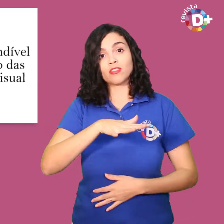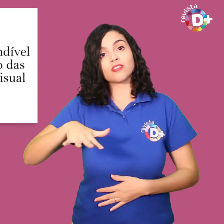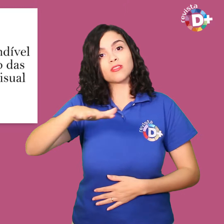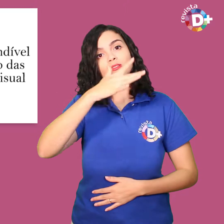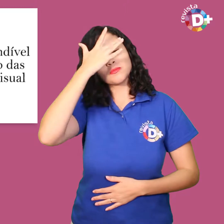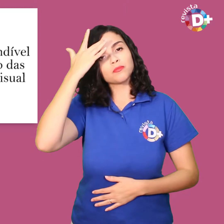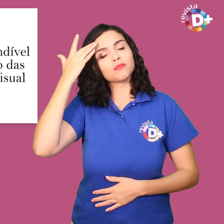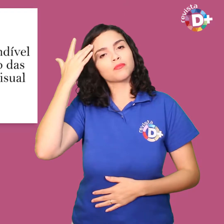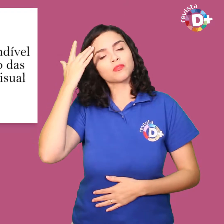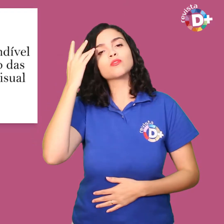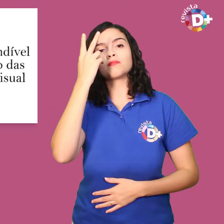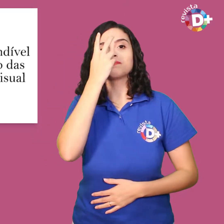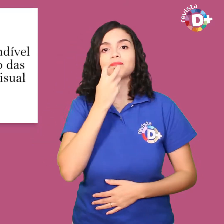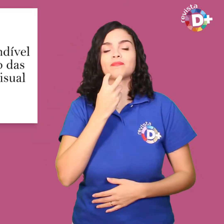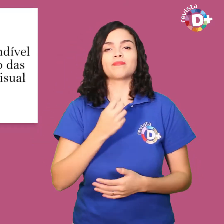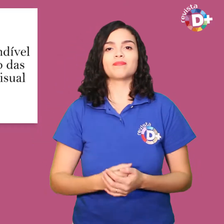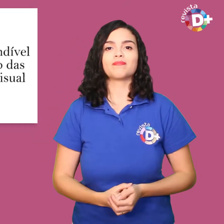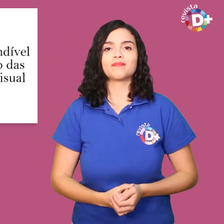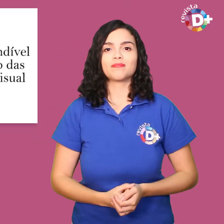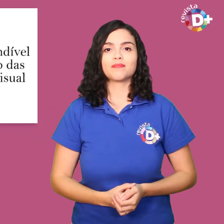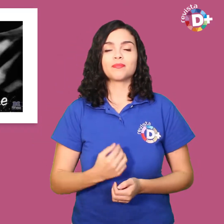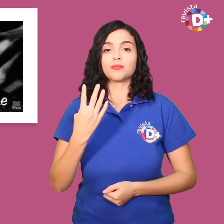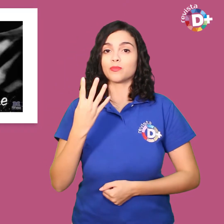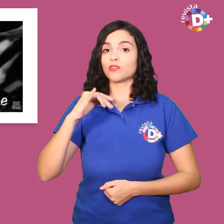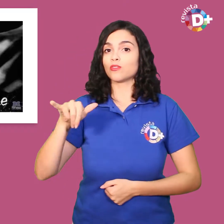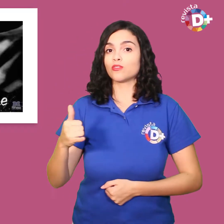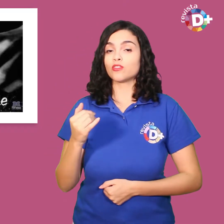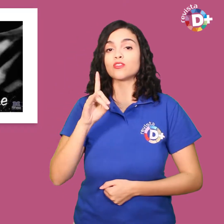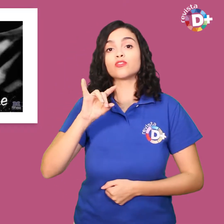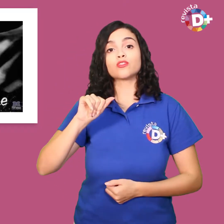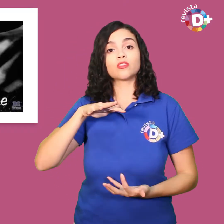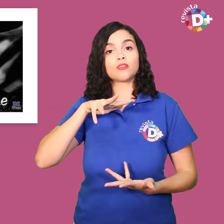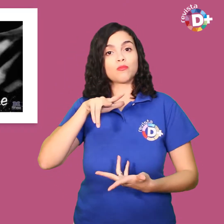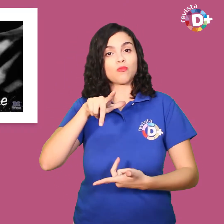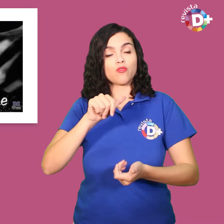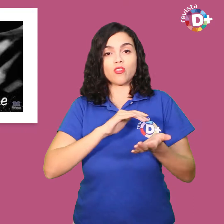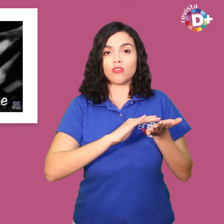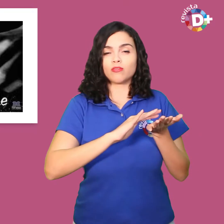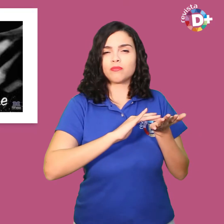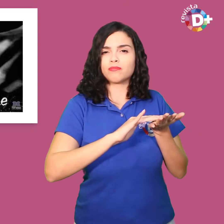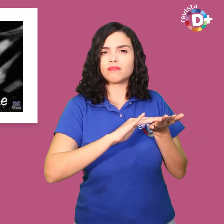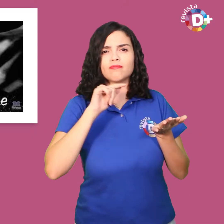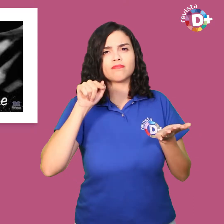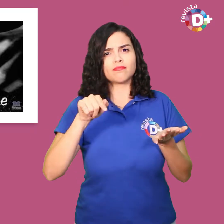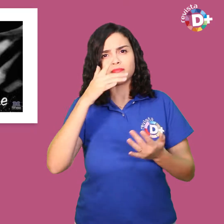com deficiência visual. 4 de janeiro é considerado o Dia Mundial do Braille e sua importância para